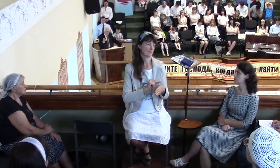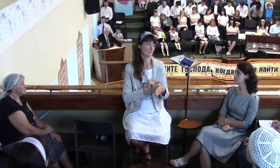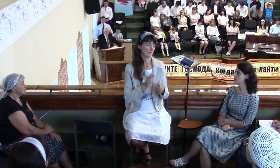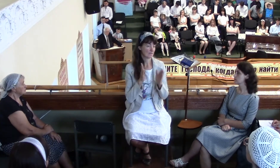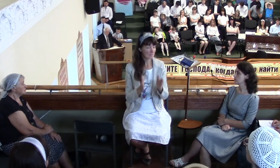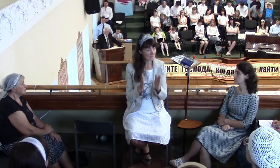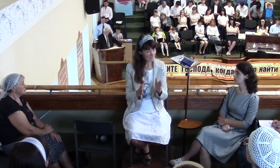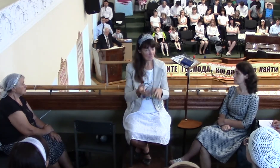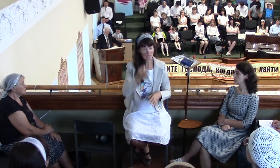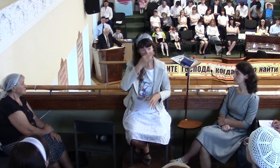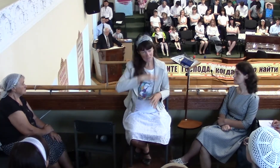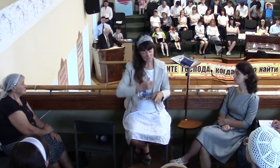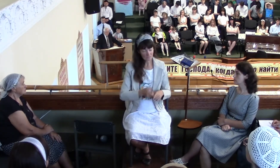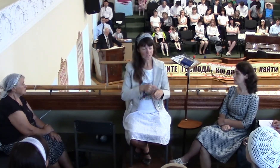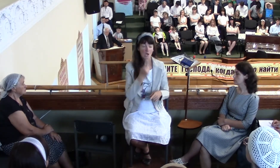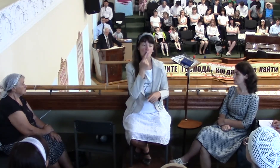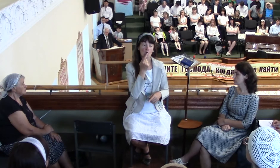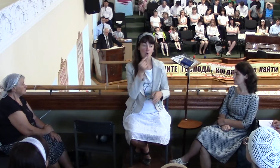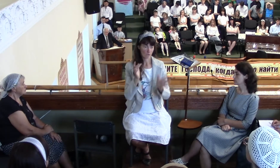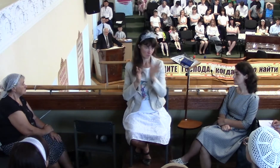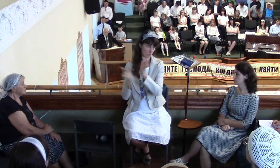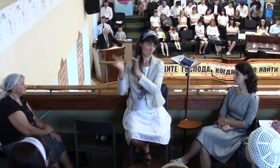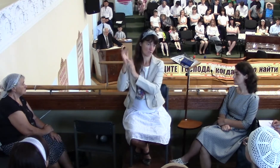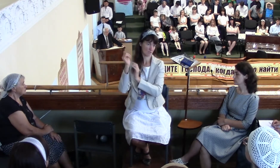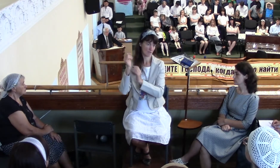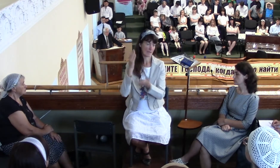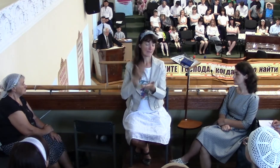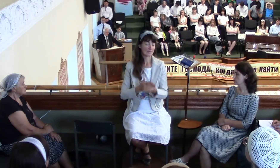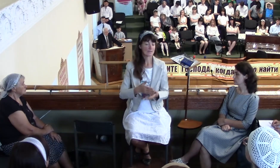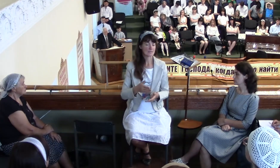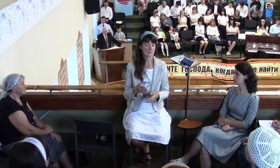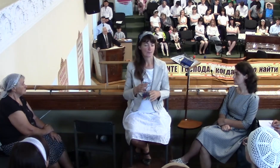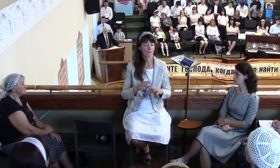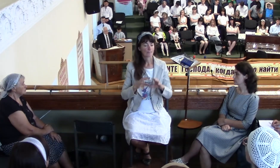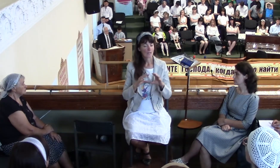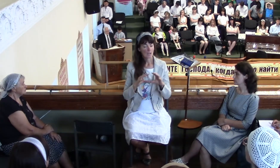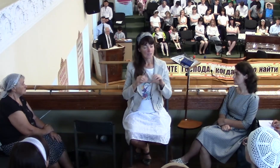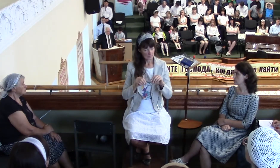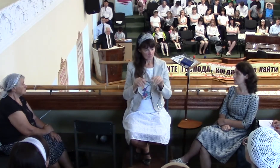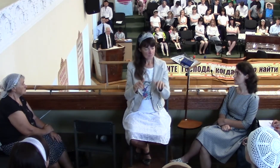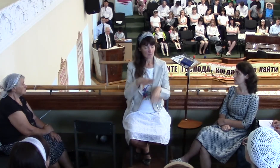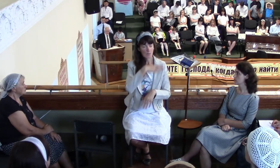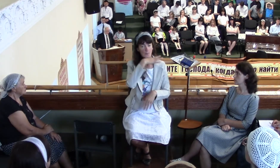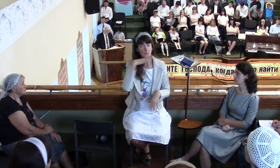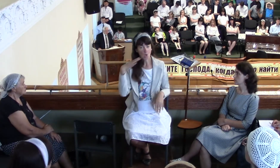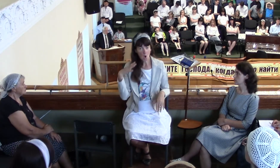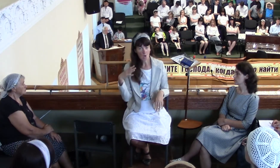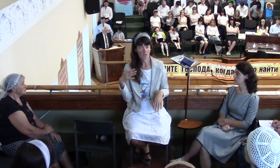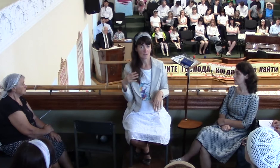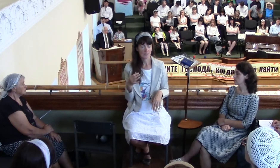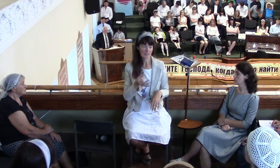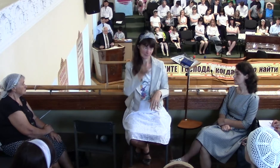кровь Иисуса Христа. Есть много в мире обезболивающих. Вы думаете, друзья, почему мир